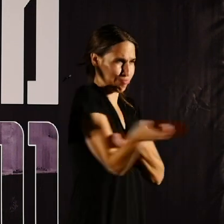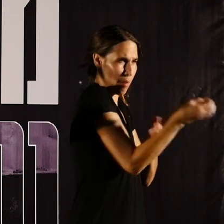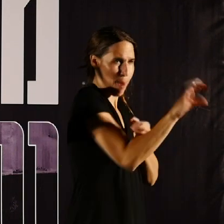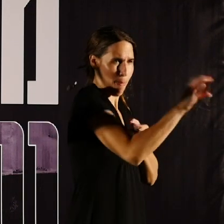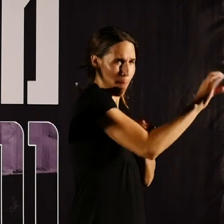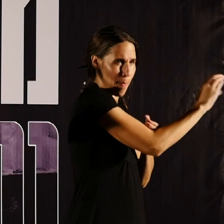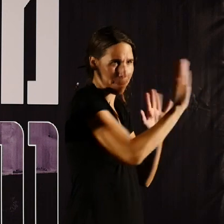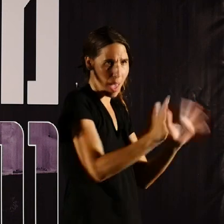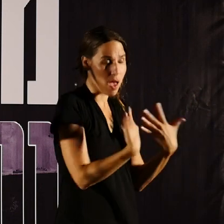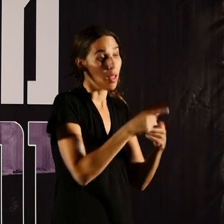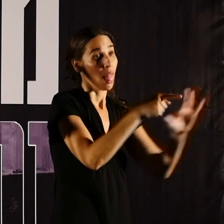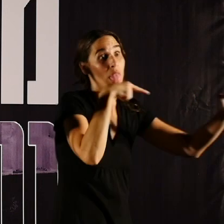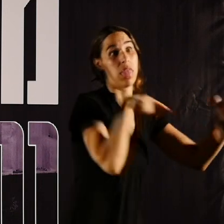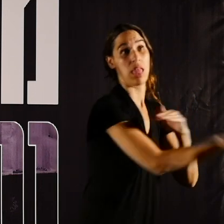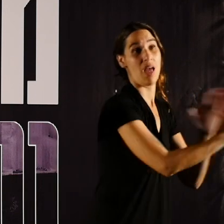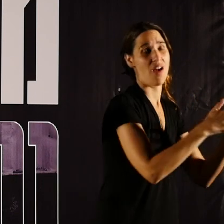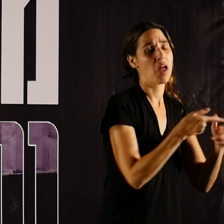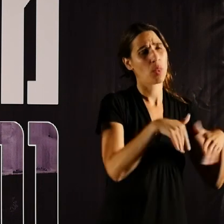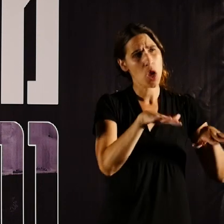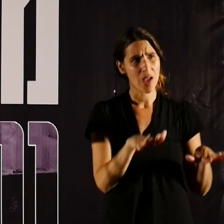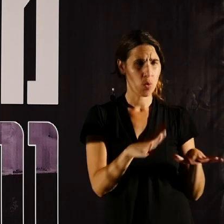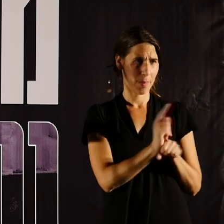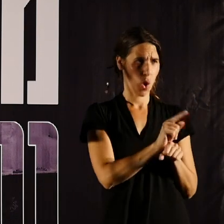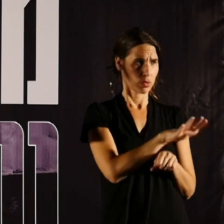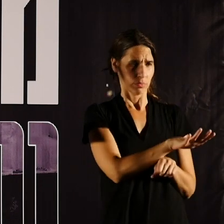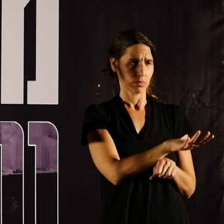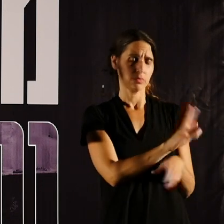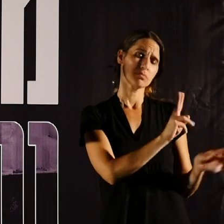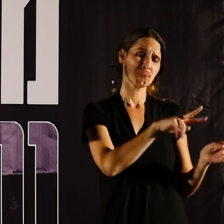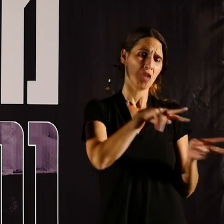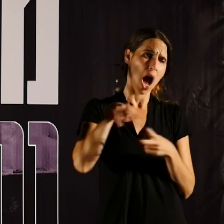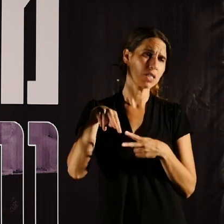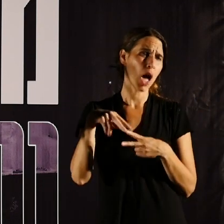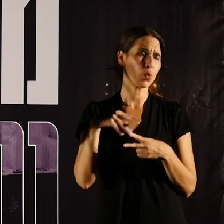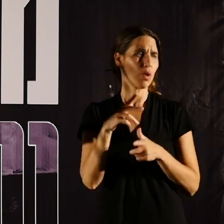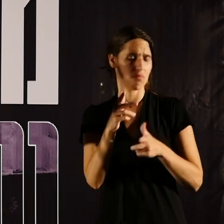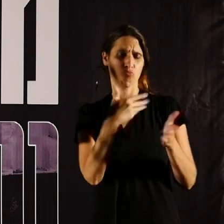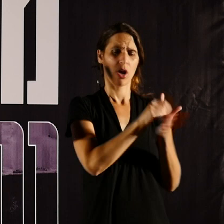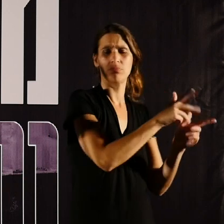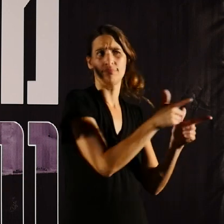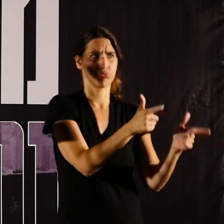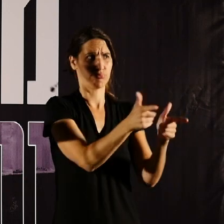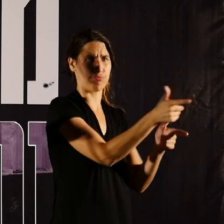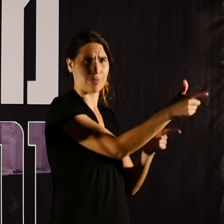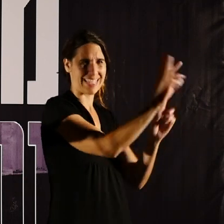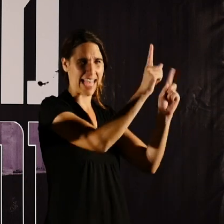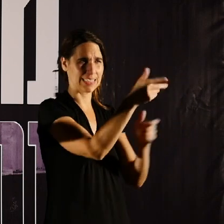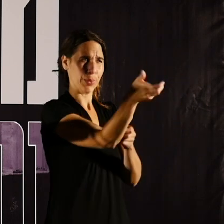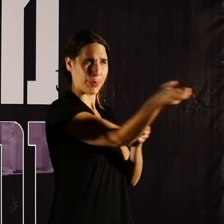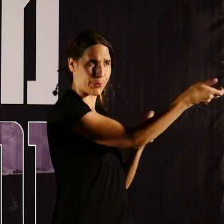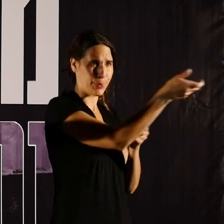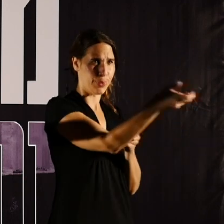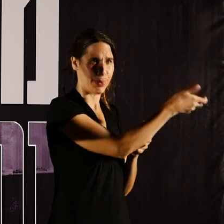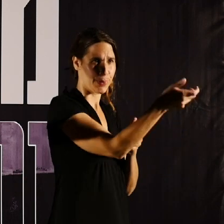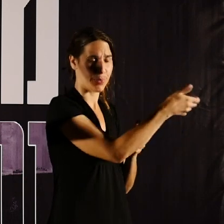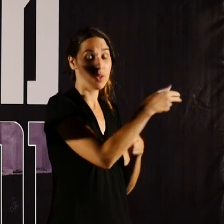הם ברחו לתוך הכפר ואנחנו ישבנו שם איזה כמה דקות ו חזרנו תוך כדי שאנחנו יורים עליהם את המיכלים של הגז